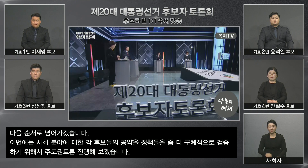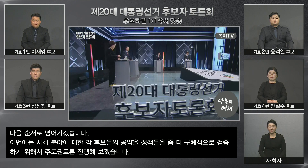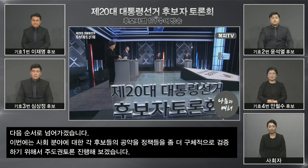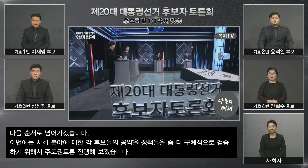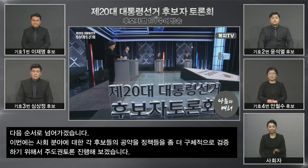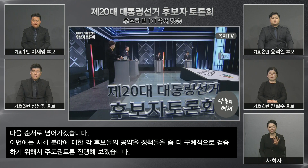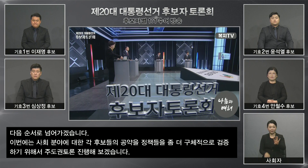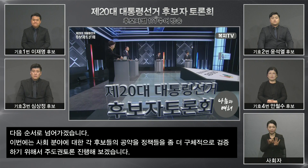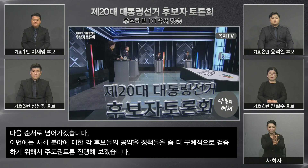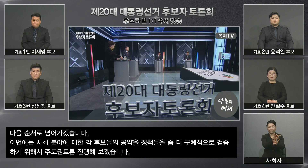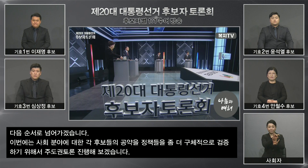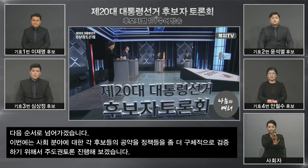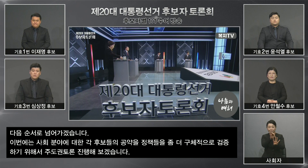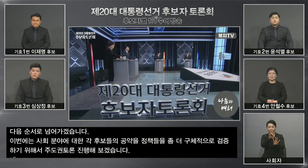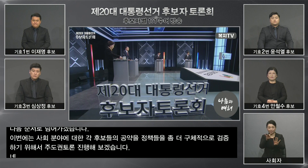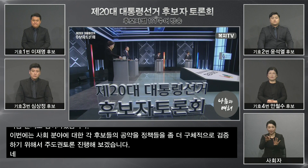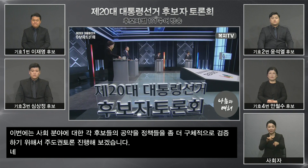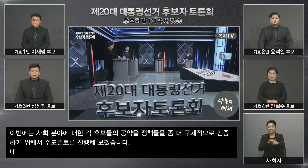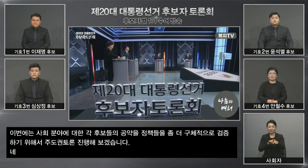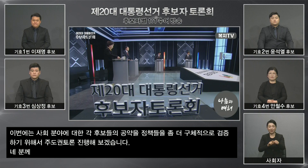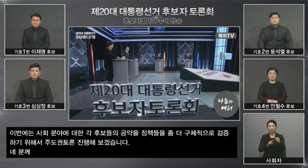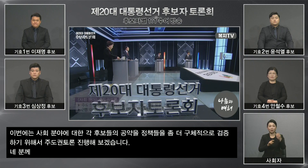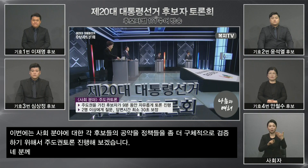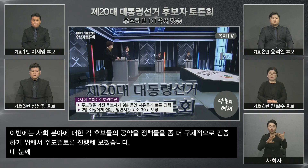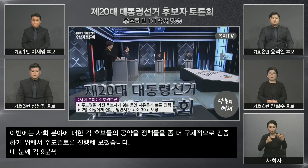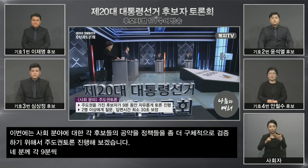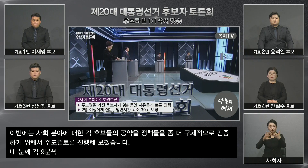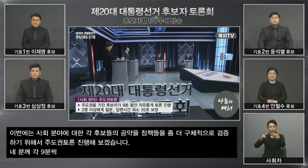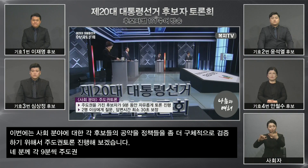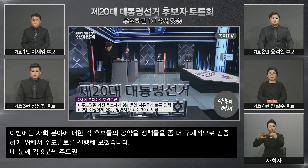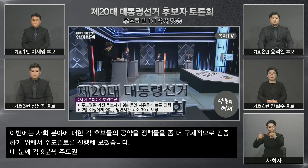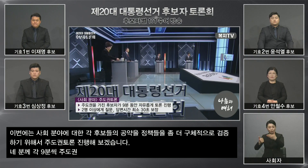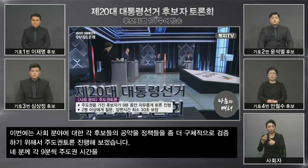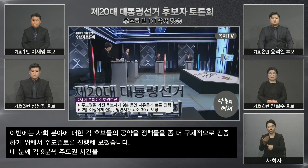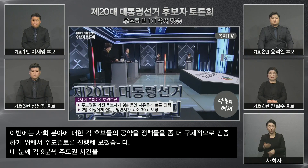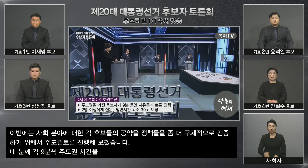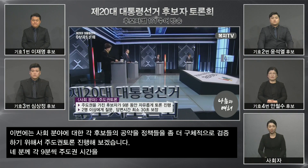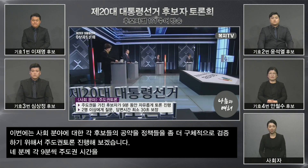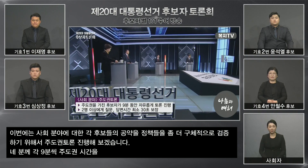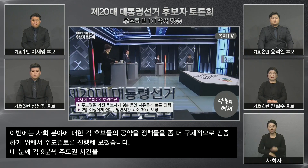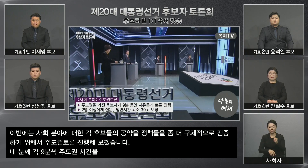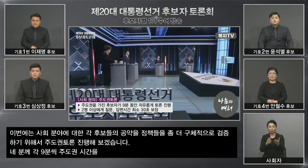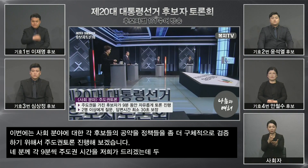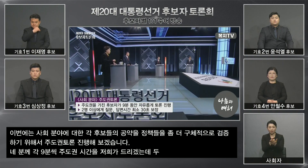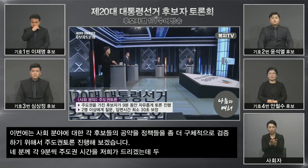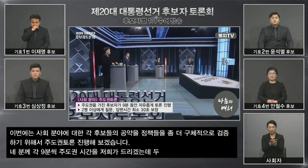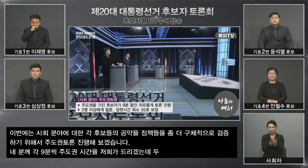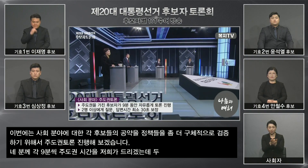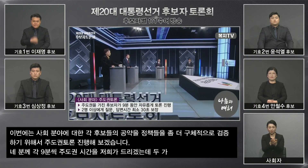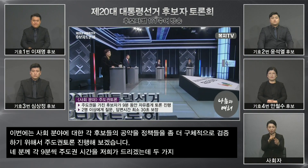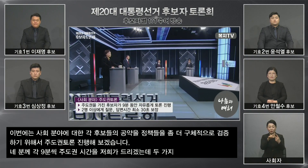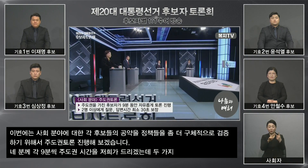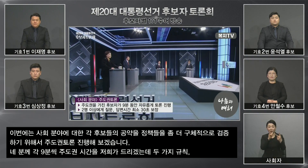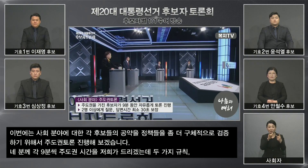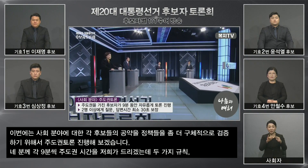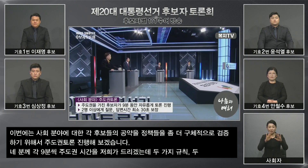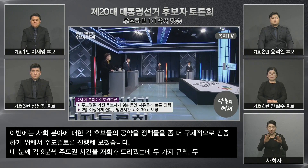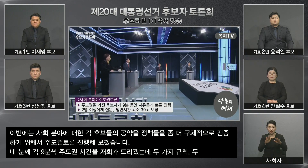분께 각 9분씩의 주도권 시간을 저희가 드리겠는데 두 가지 규칙, 두 번 토론해 보셨으니까 이제